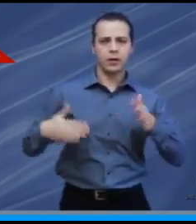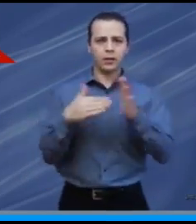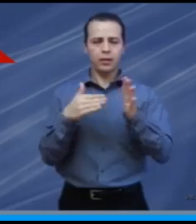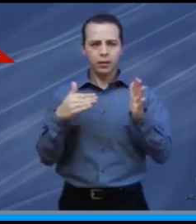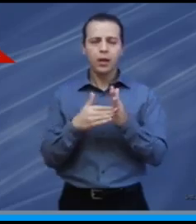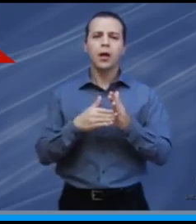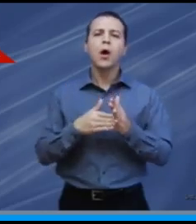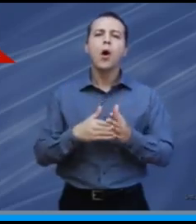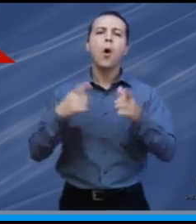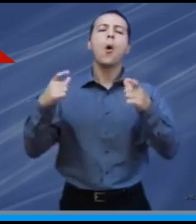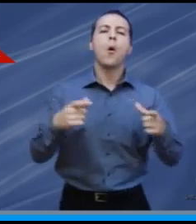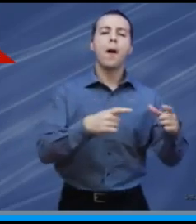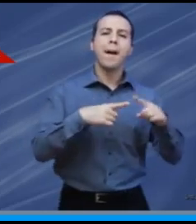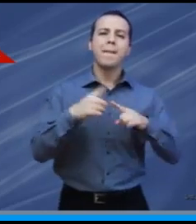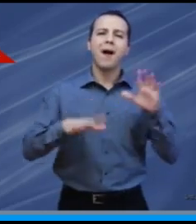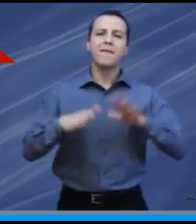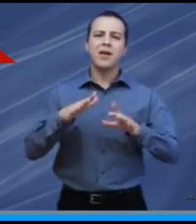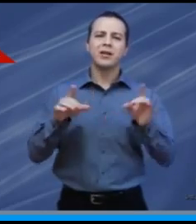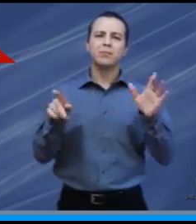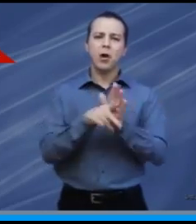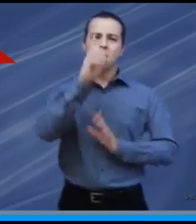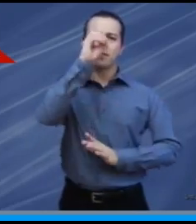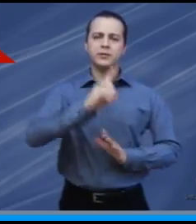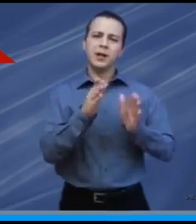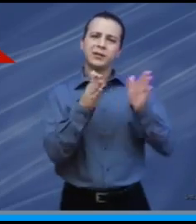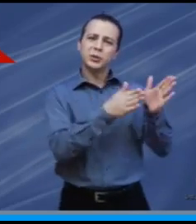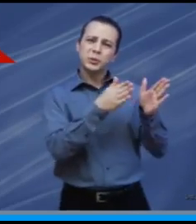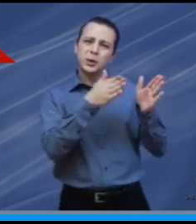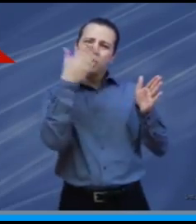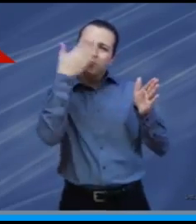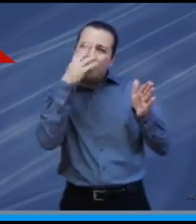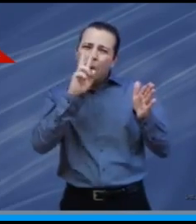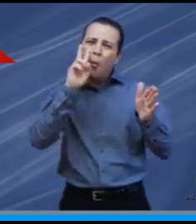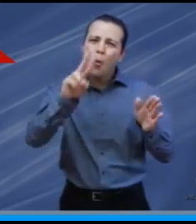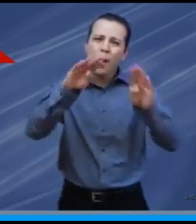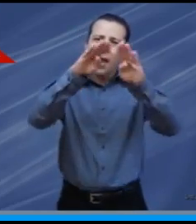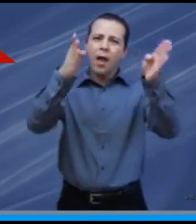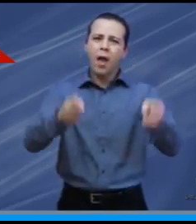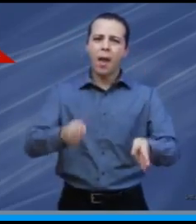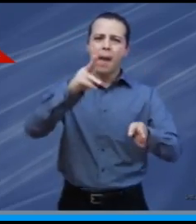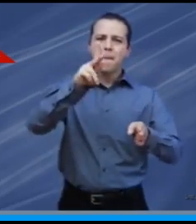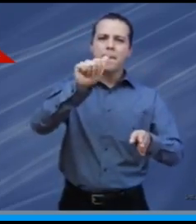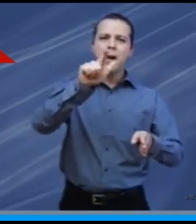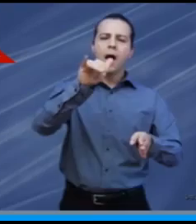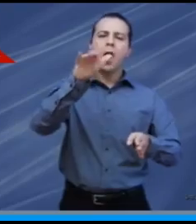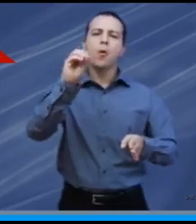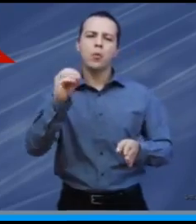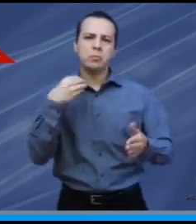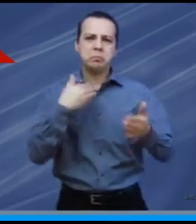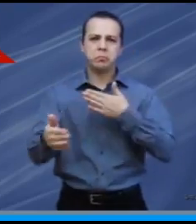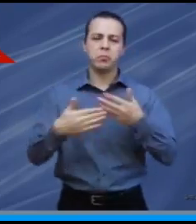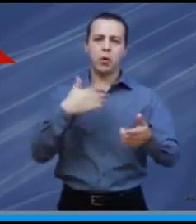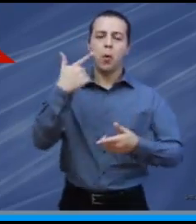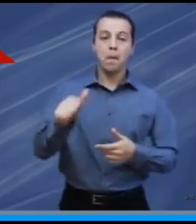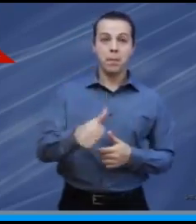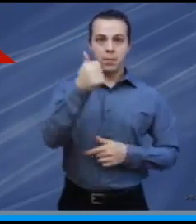acesso a outros setores do estádio, uma vez que o setor especial tem apenas visão parcial do palco. Primeira resposta foi positiva. Podia ver o show de qualquer